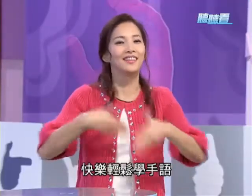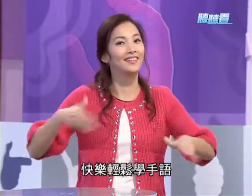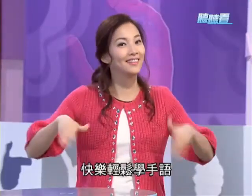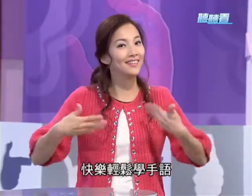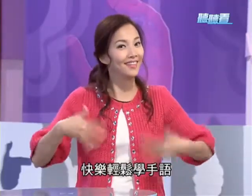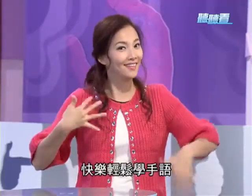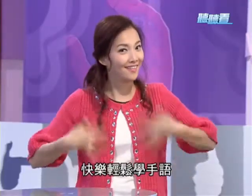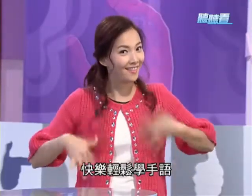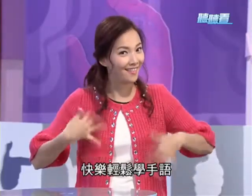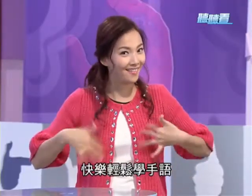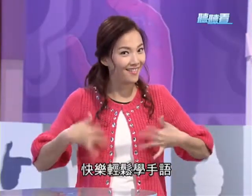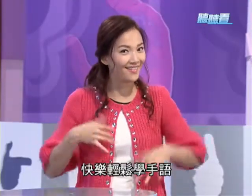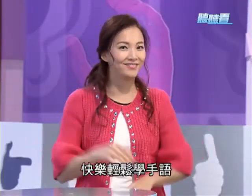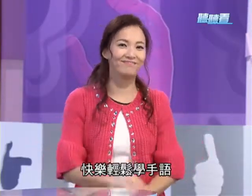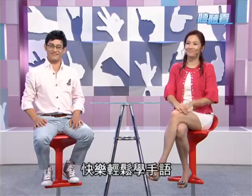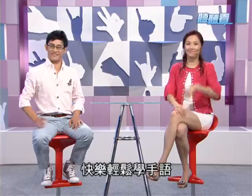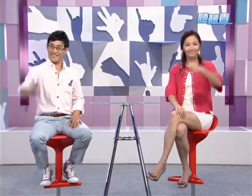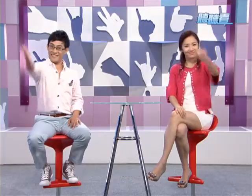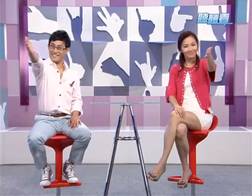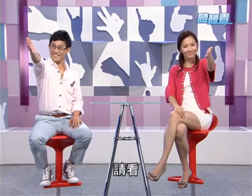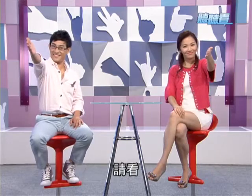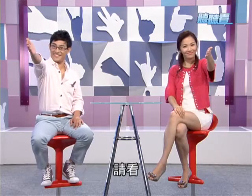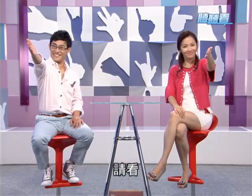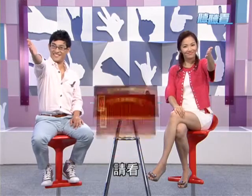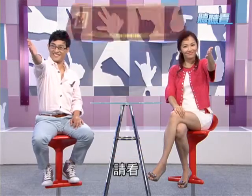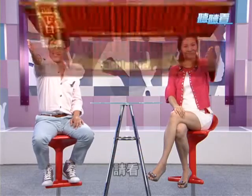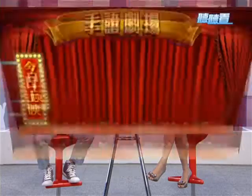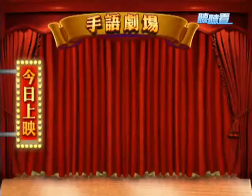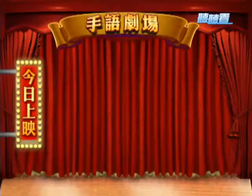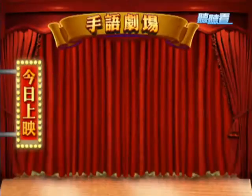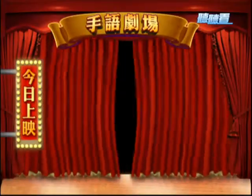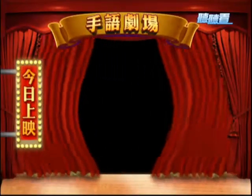轻松学手语， 请看。